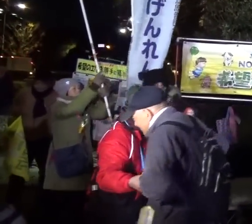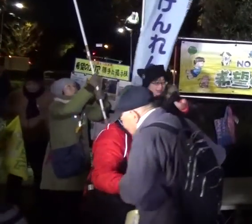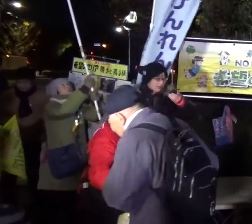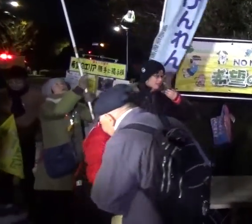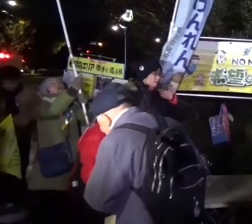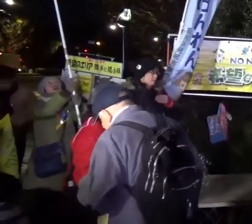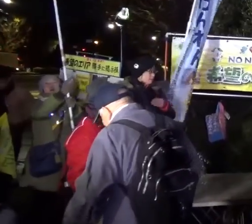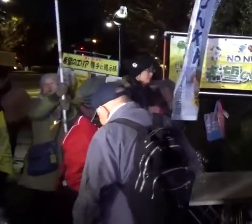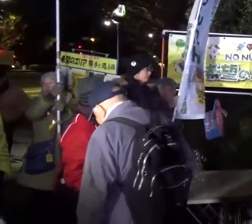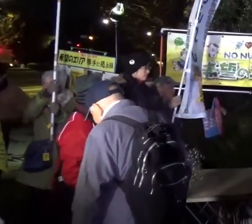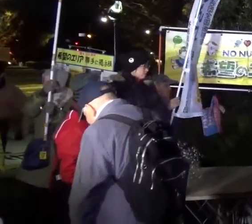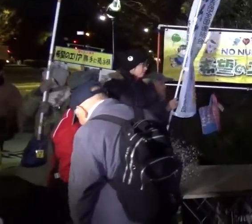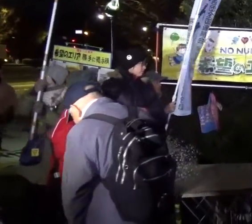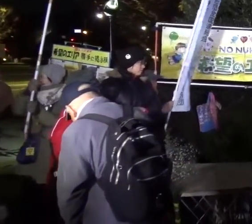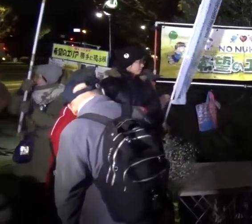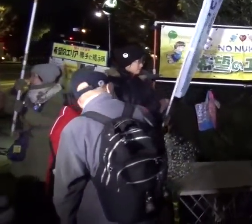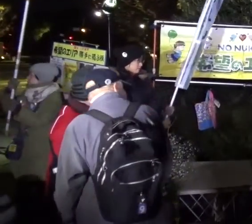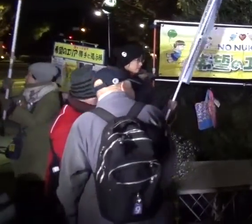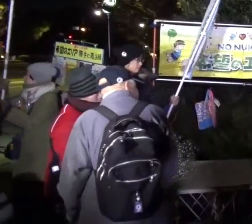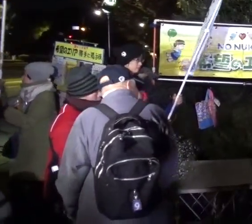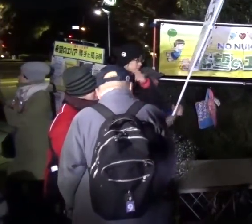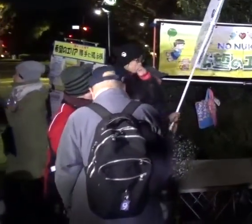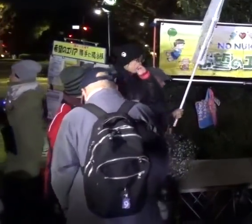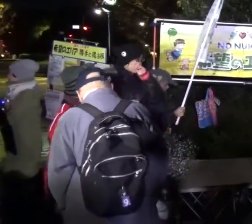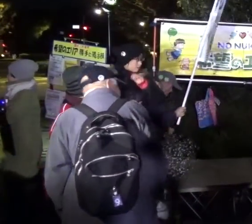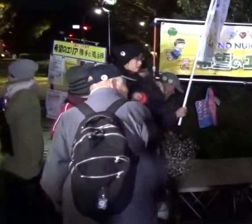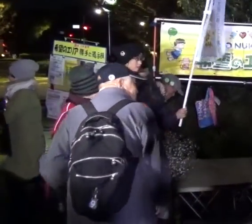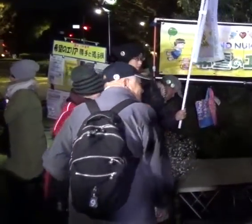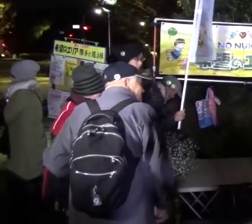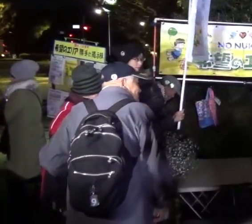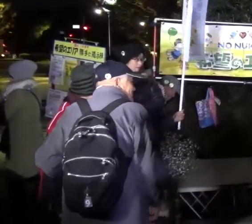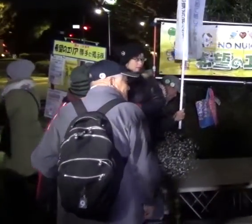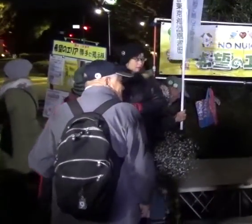では 権限 連、権限連、はい、 はい、鴨下さんが、